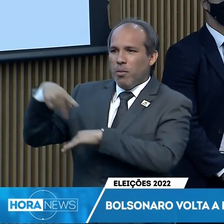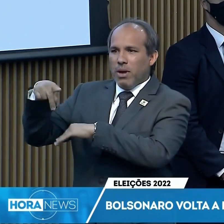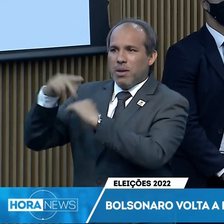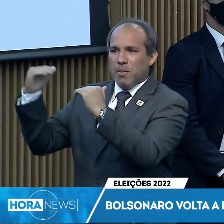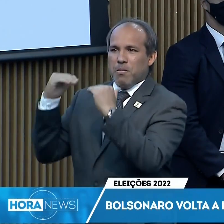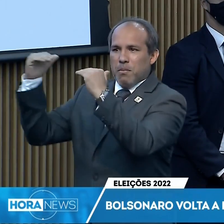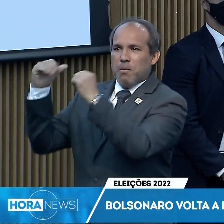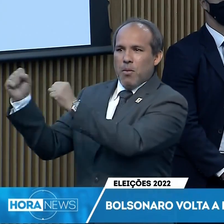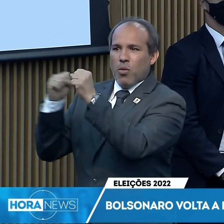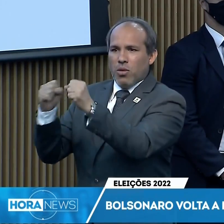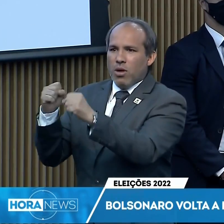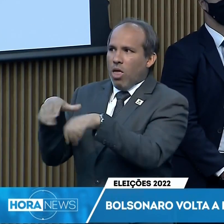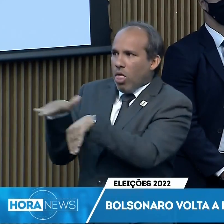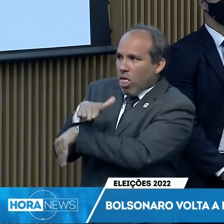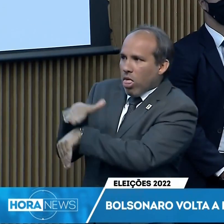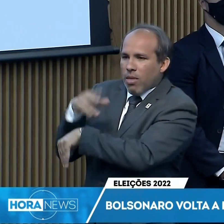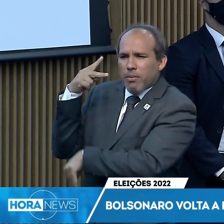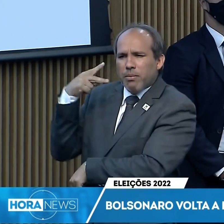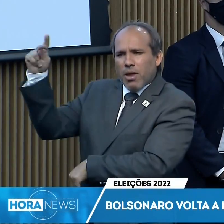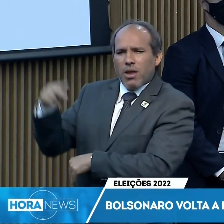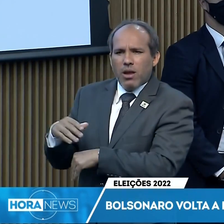Como vassalos, como capacho?